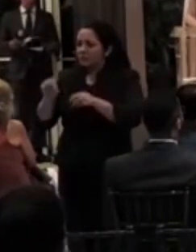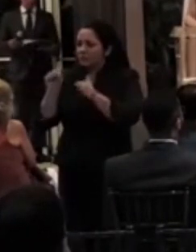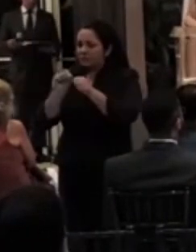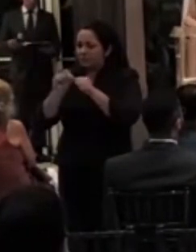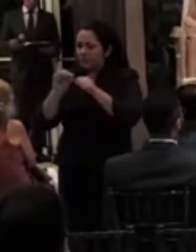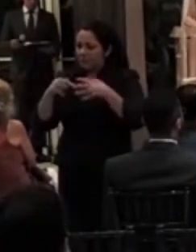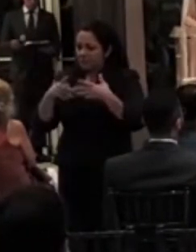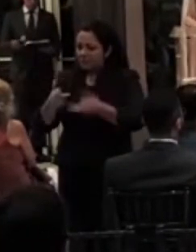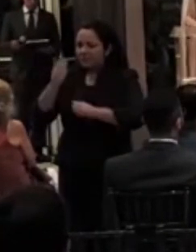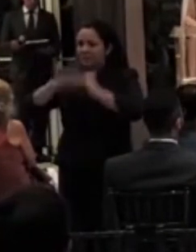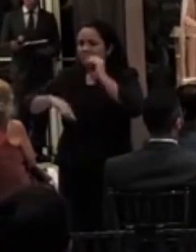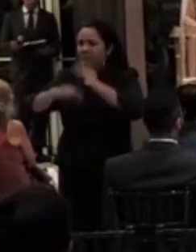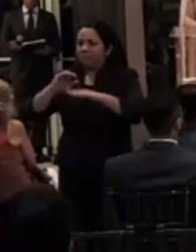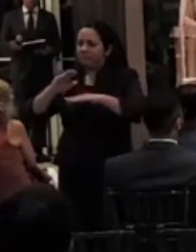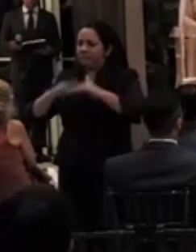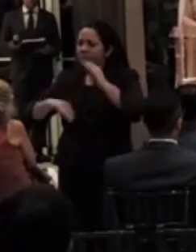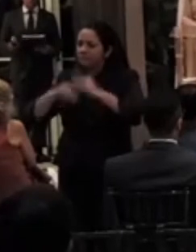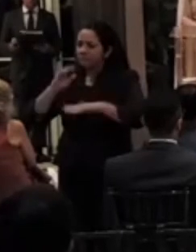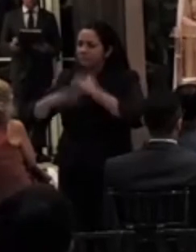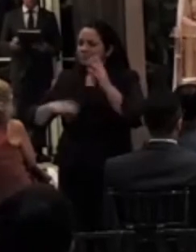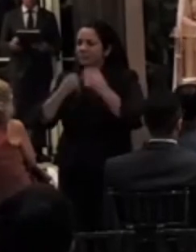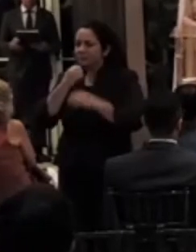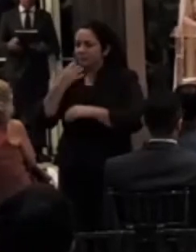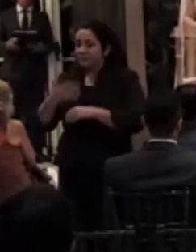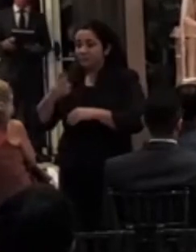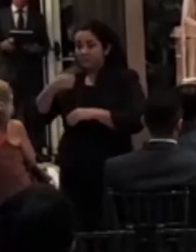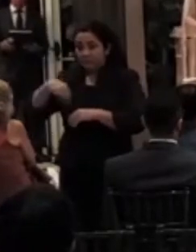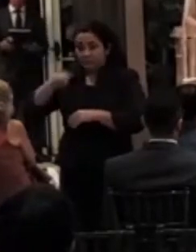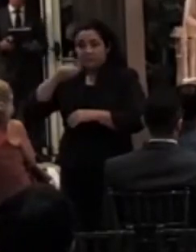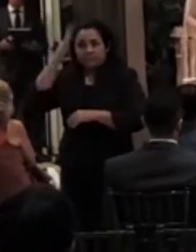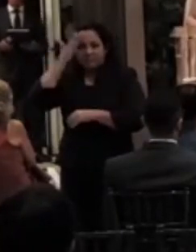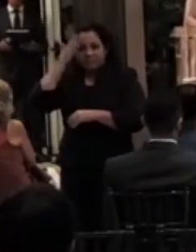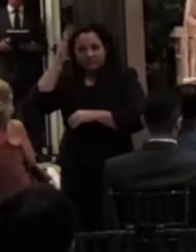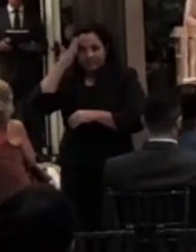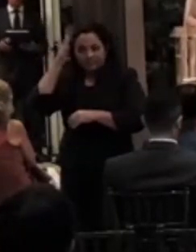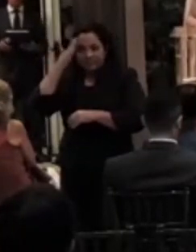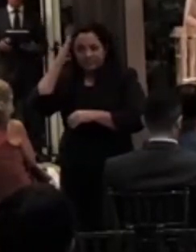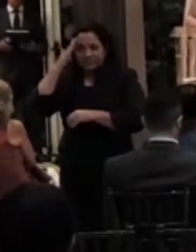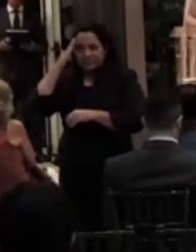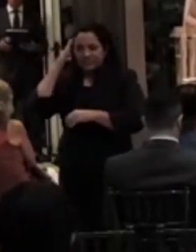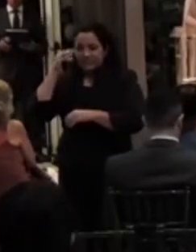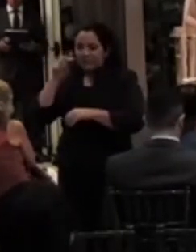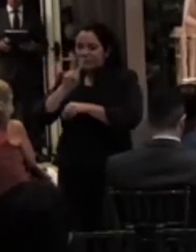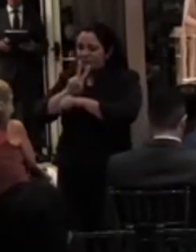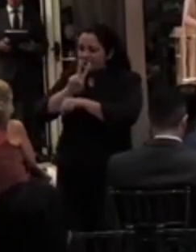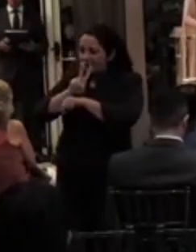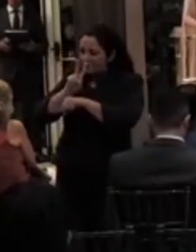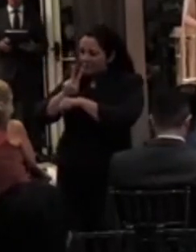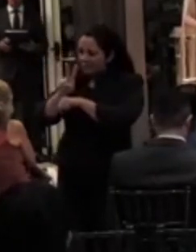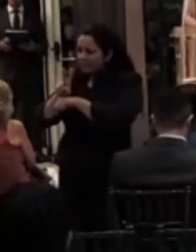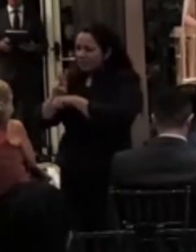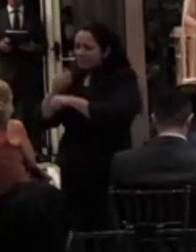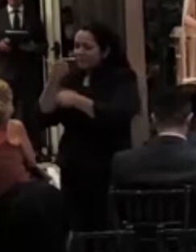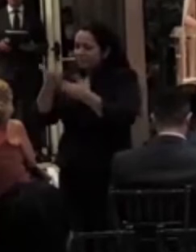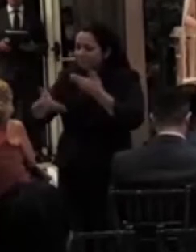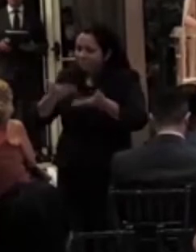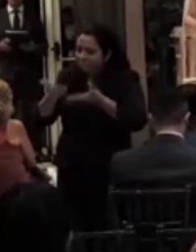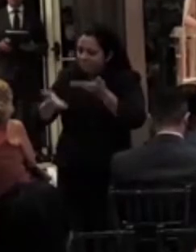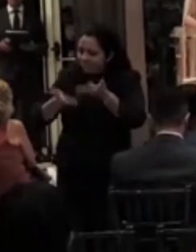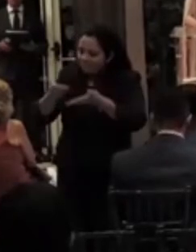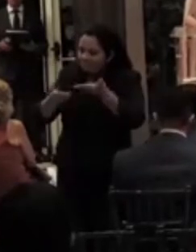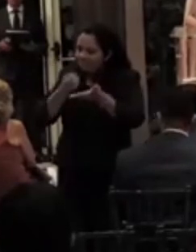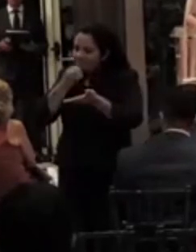exercício profissional. Afinal, sabemos que zelar pela boa prestação de serviços à sociedade é